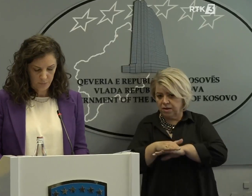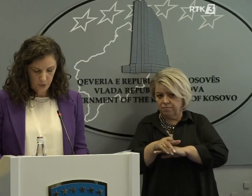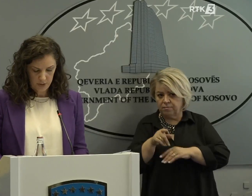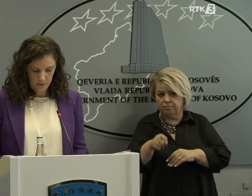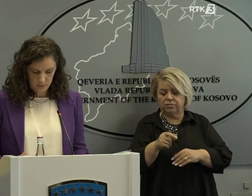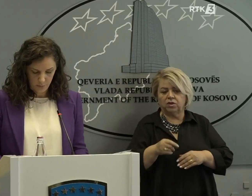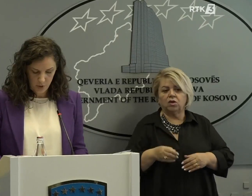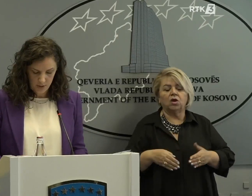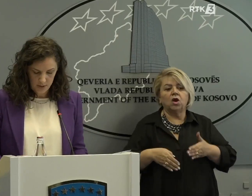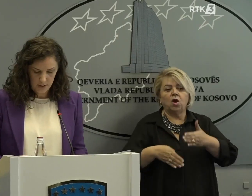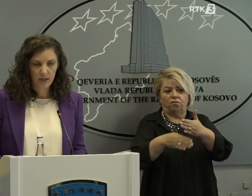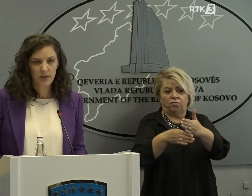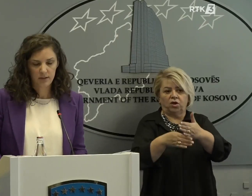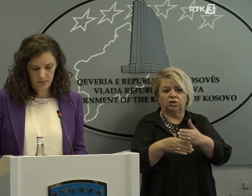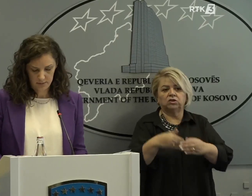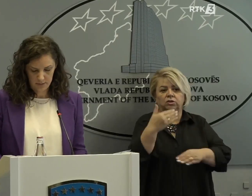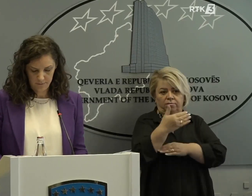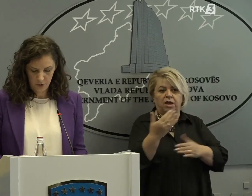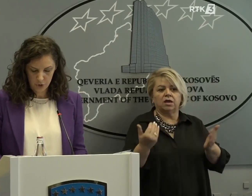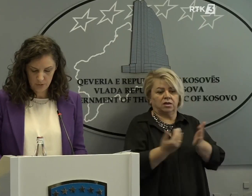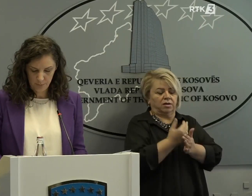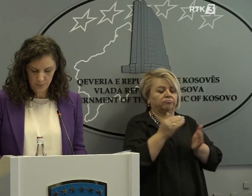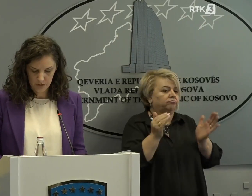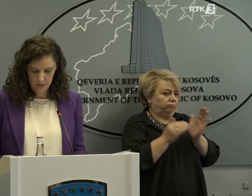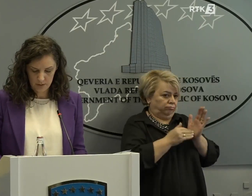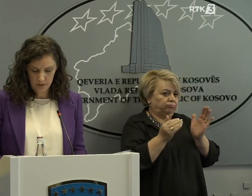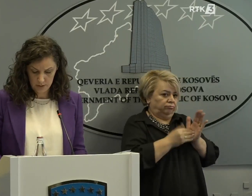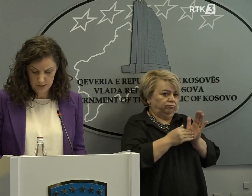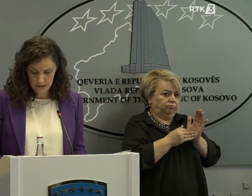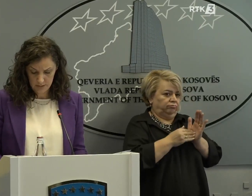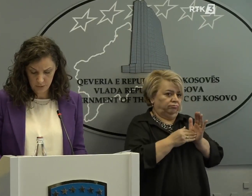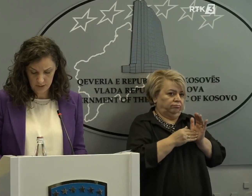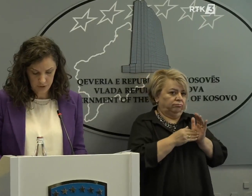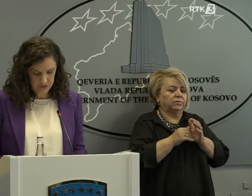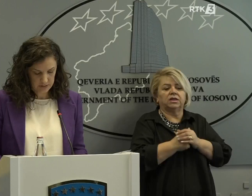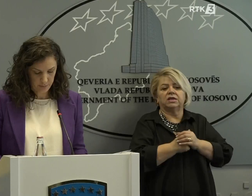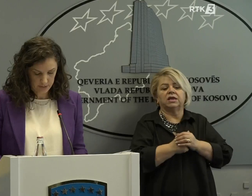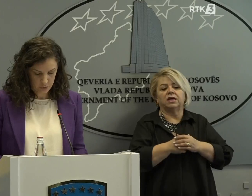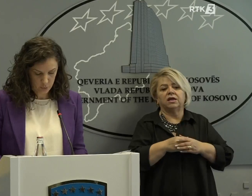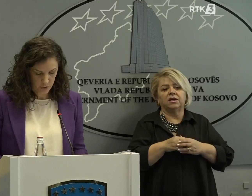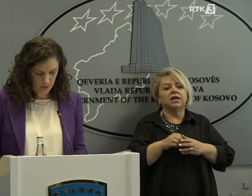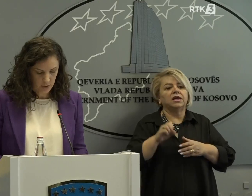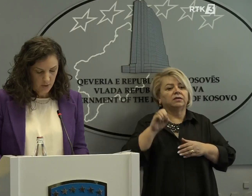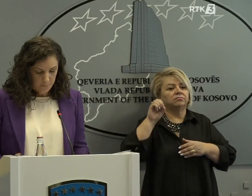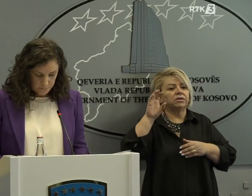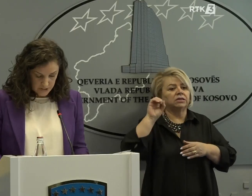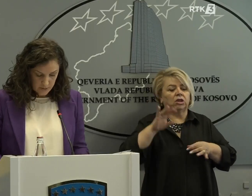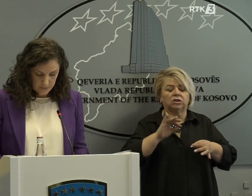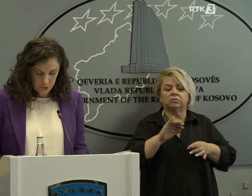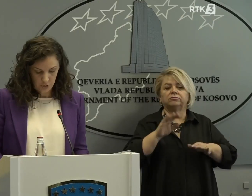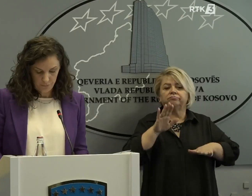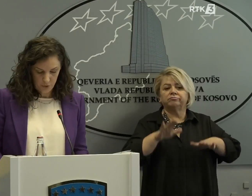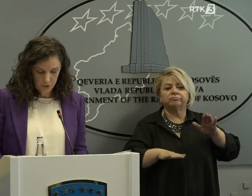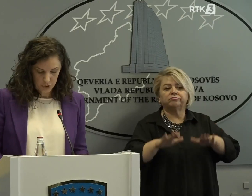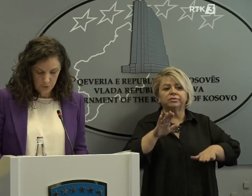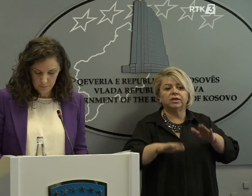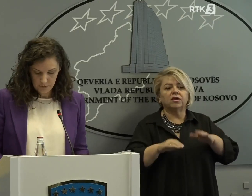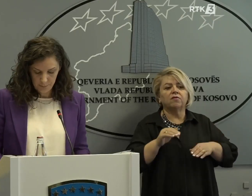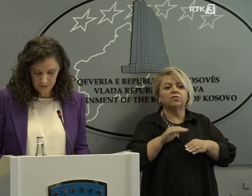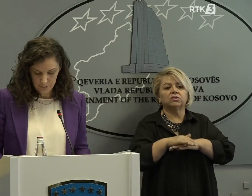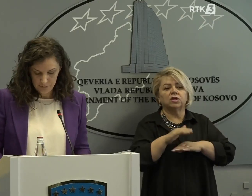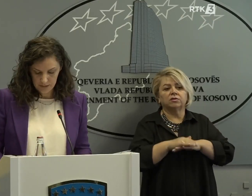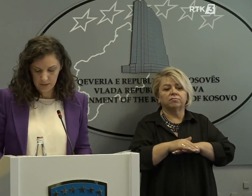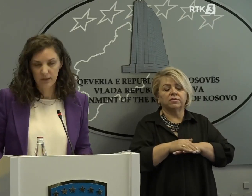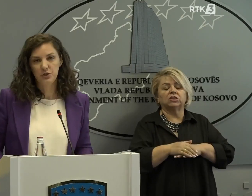t'i ofroj ndërmarrja e re janë të nevojshme për në një sistem të energjisë të balancuar, mirë e që ofron shërbim